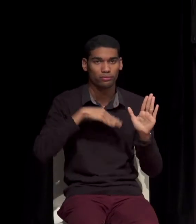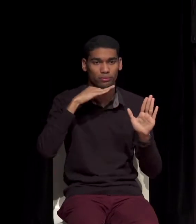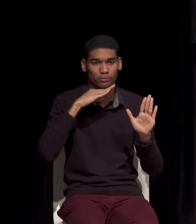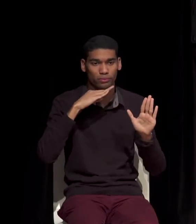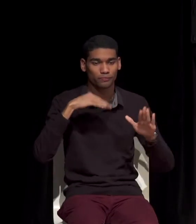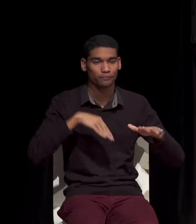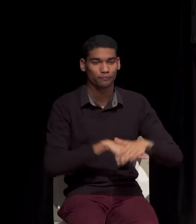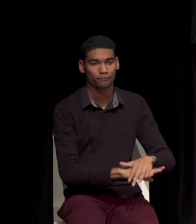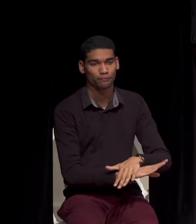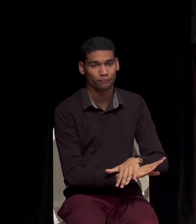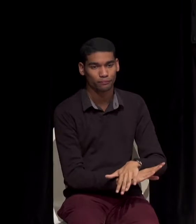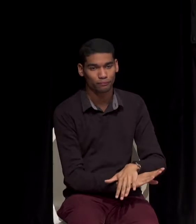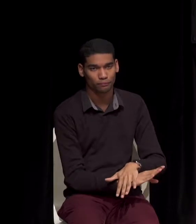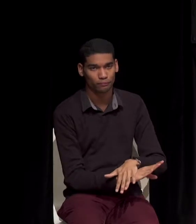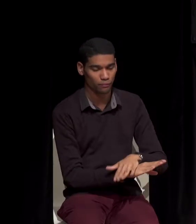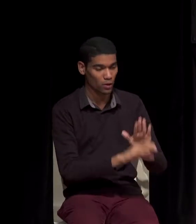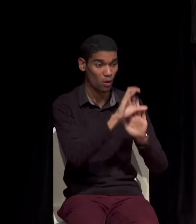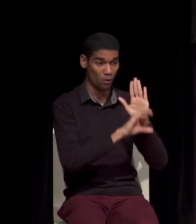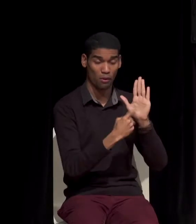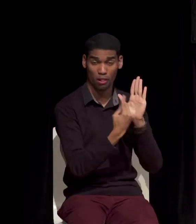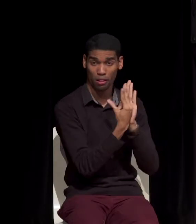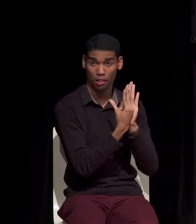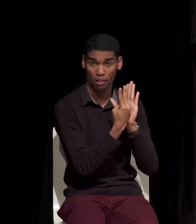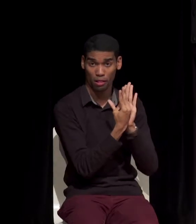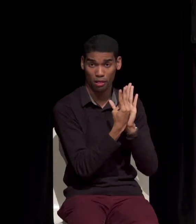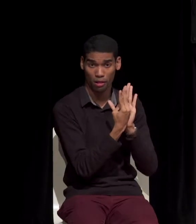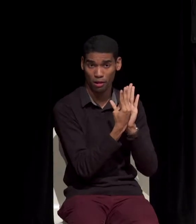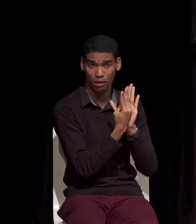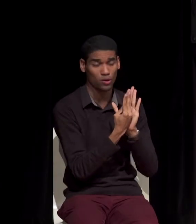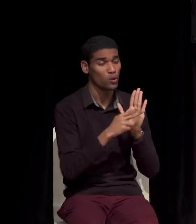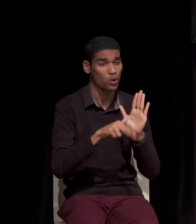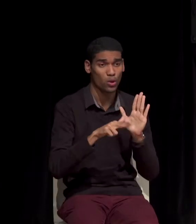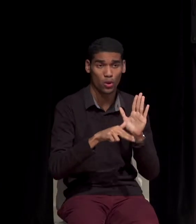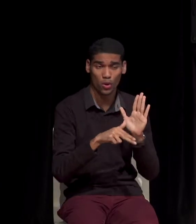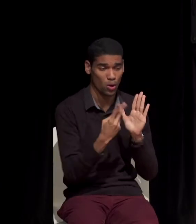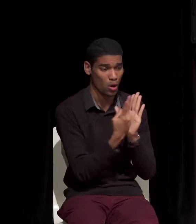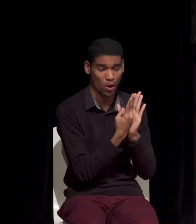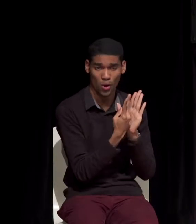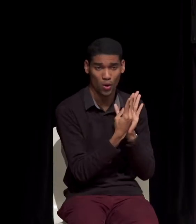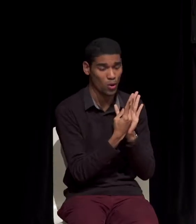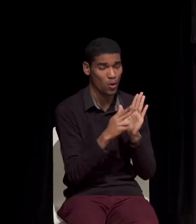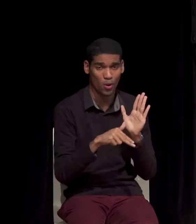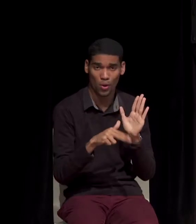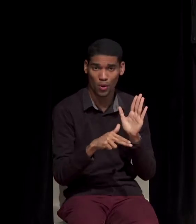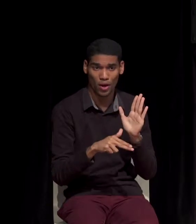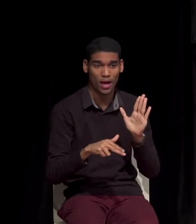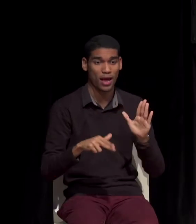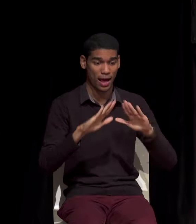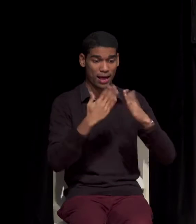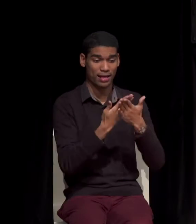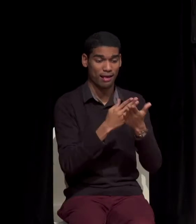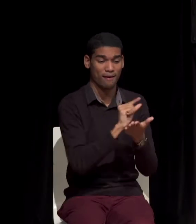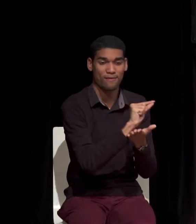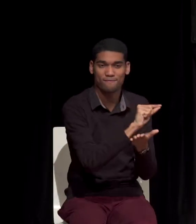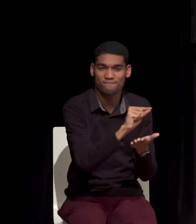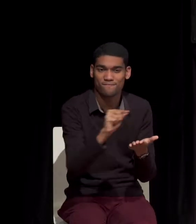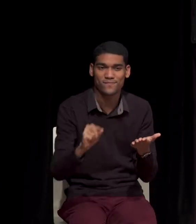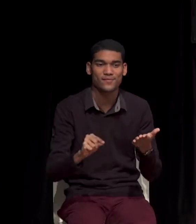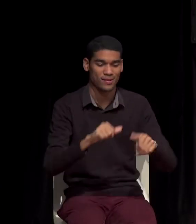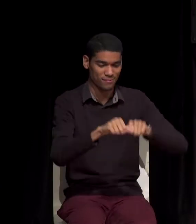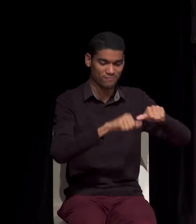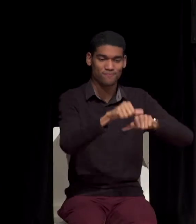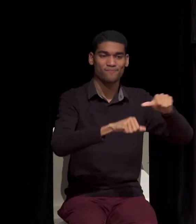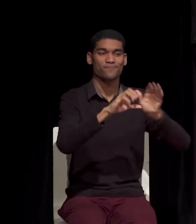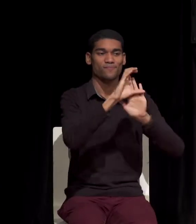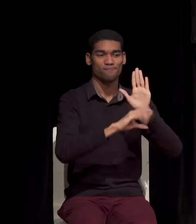na gaveta, na memória. Ele é vivo, ele se transforma, e quem transforma é a comunidade escolar. Então, a primeira